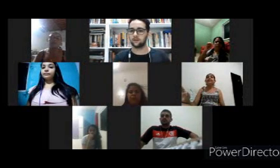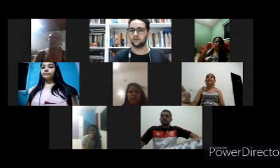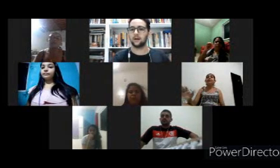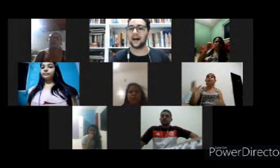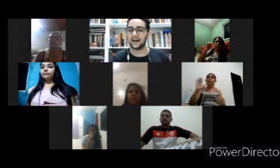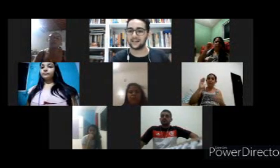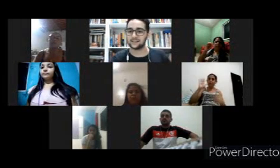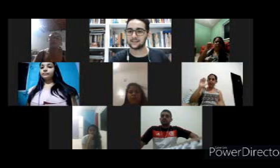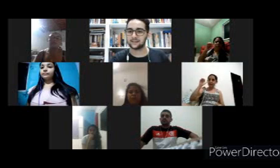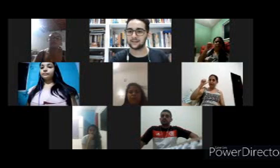Arraiz.